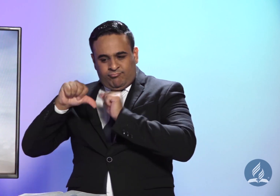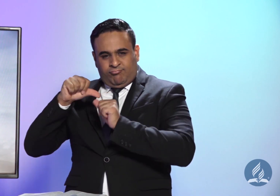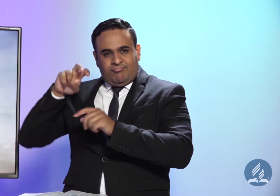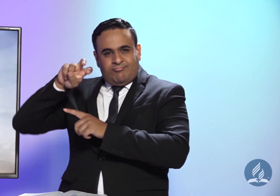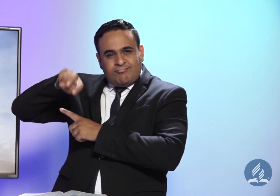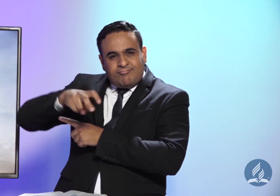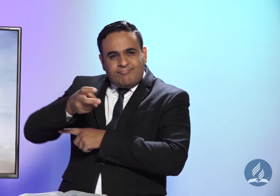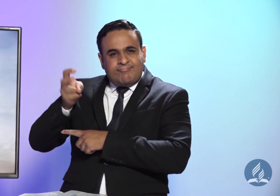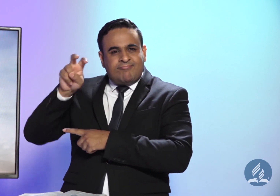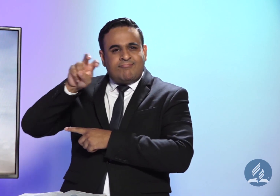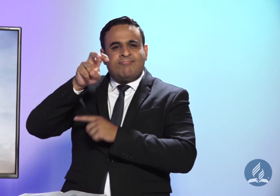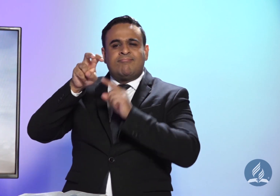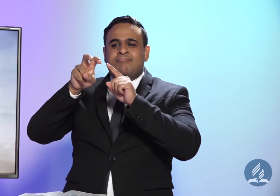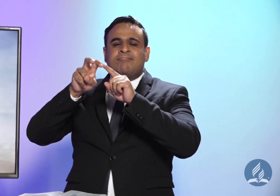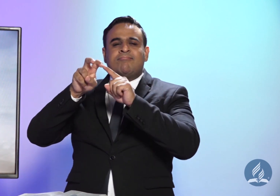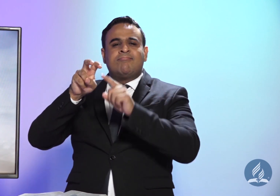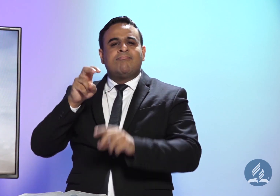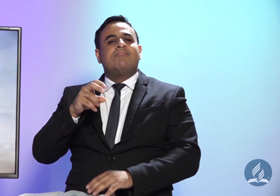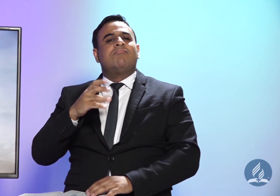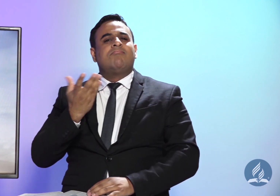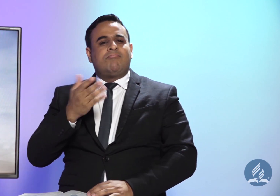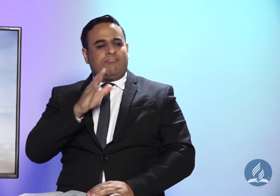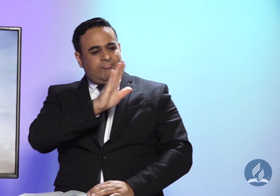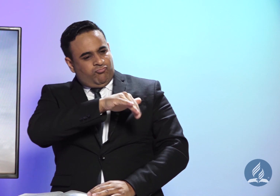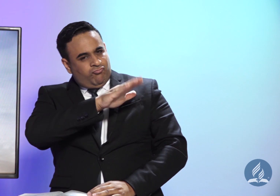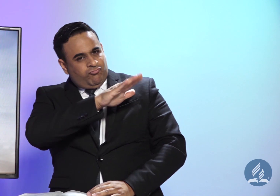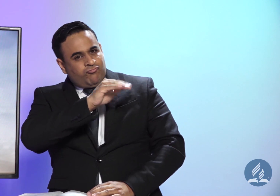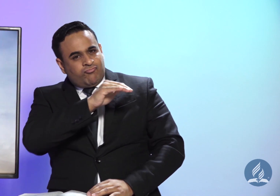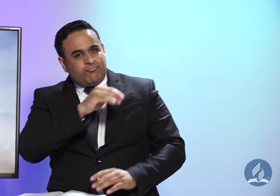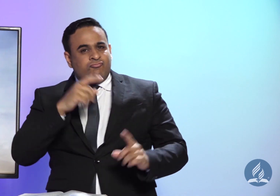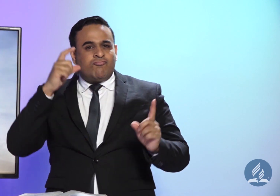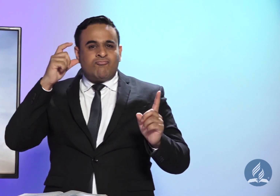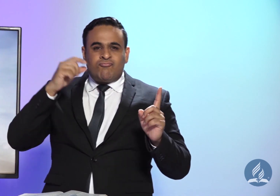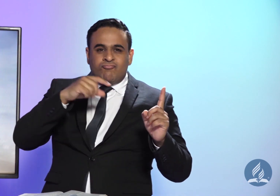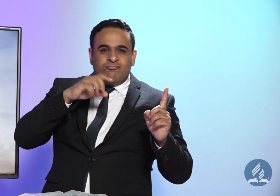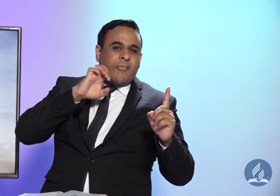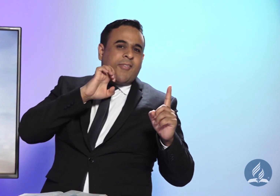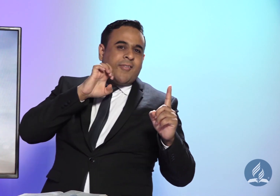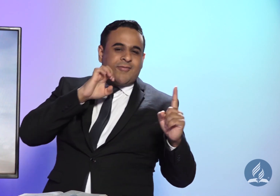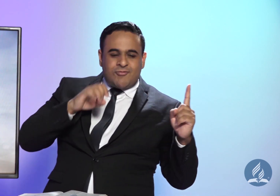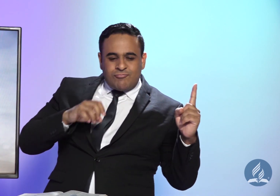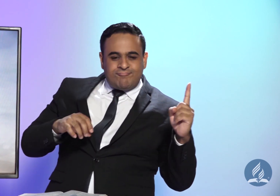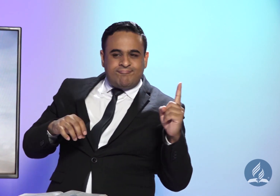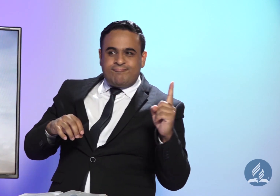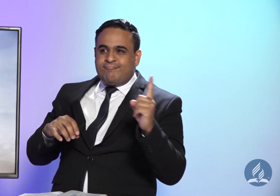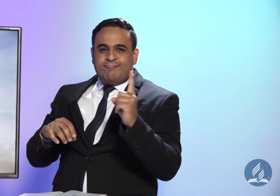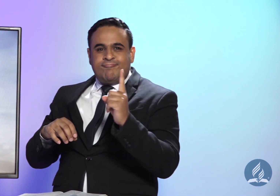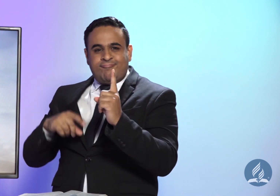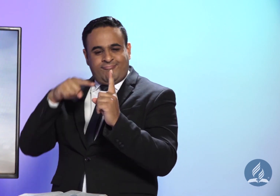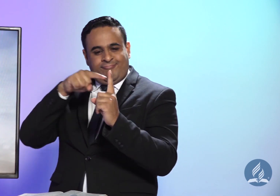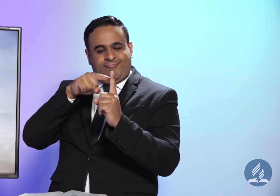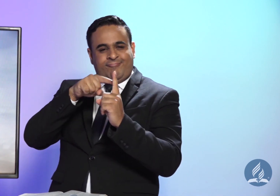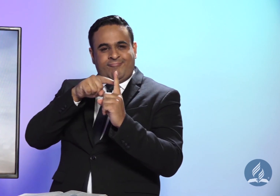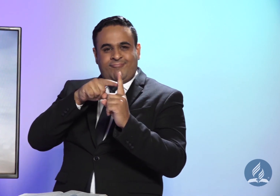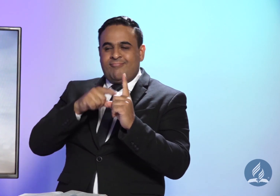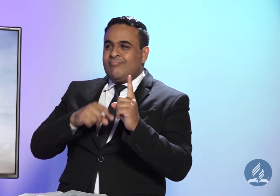Satanás então, através de uma serpente, como diz a Bíblia, enganou-os e fez com que